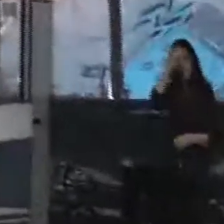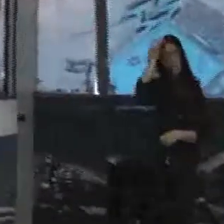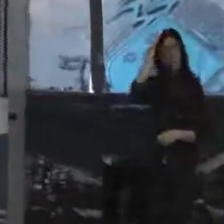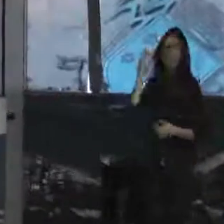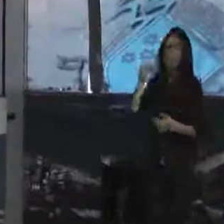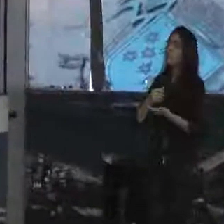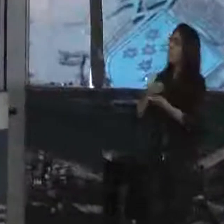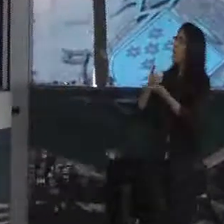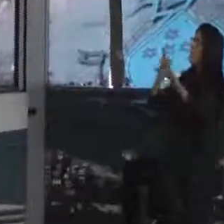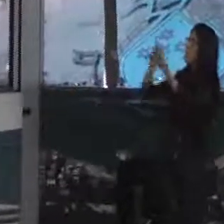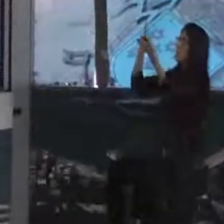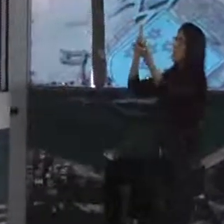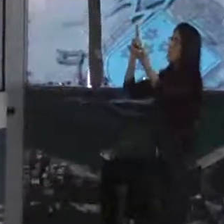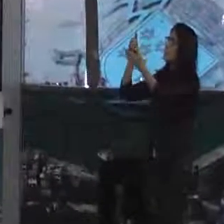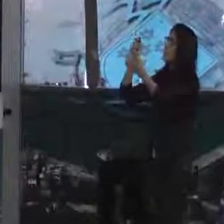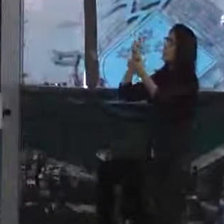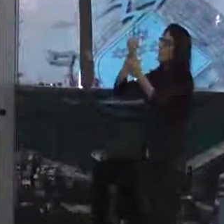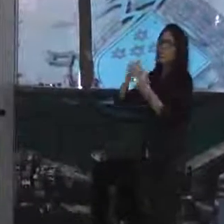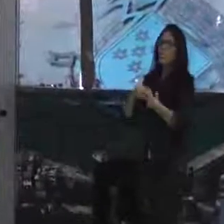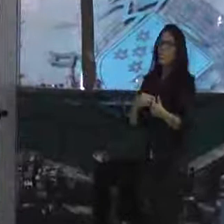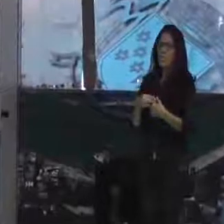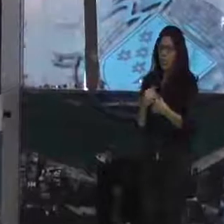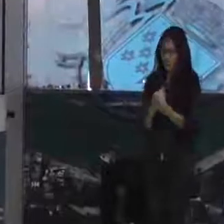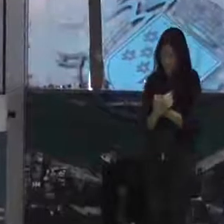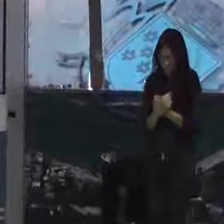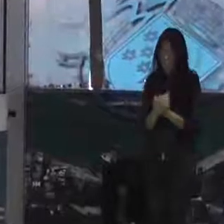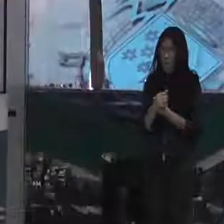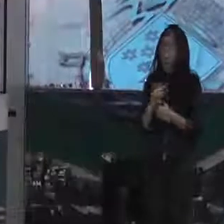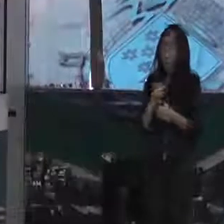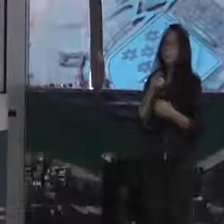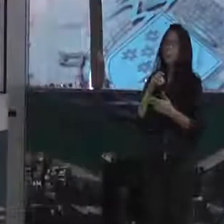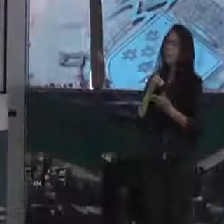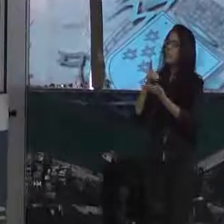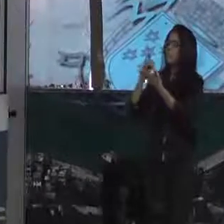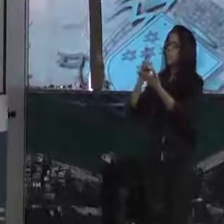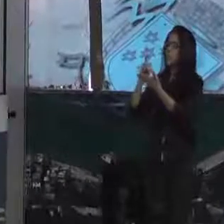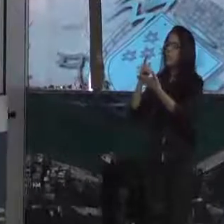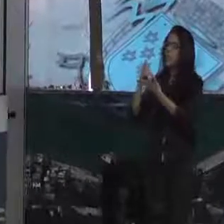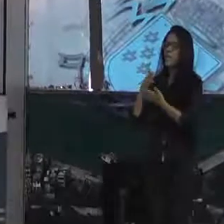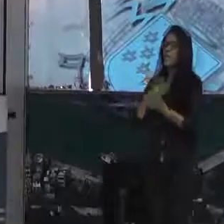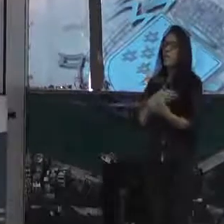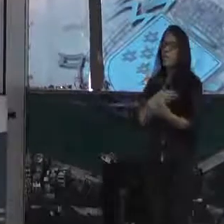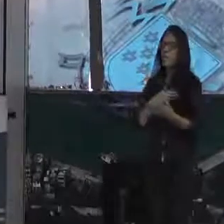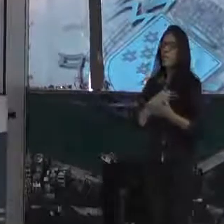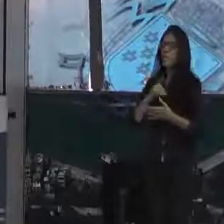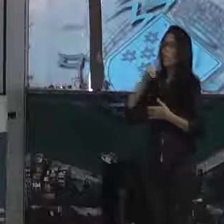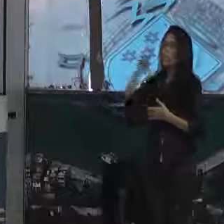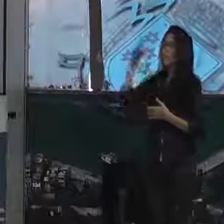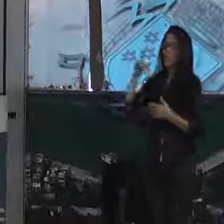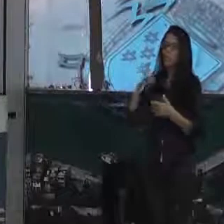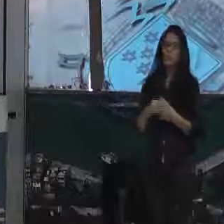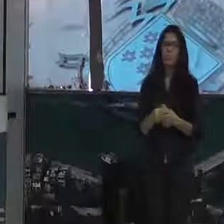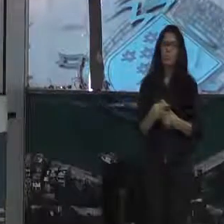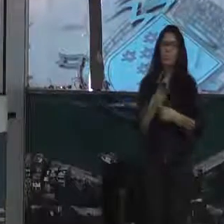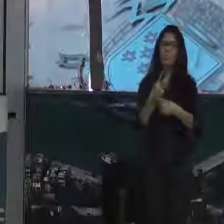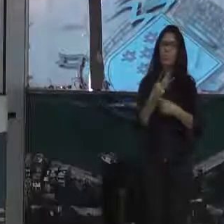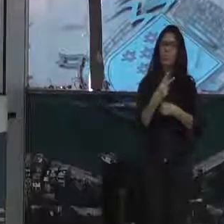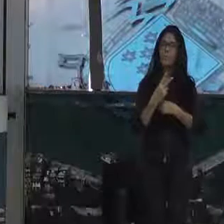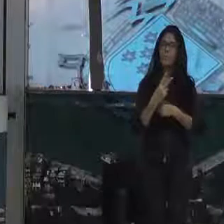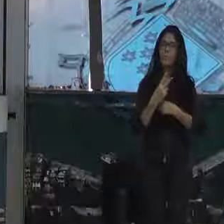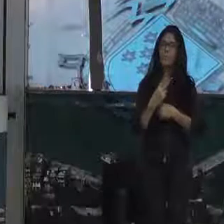refugio. Ao Senhor declaro, tu és o meu Senhor, não tenho bem nenhum além de ti. Quanto aos